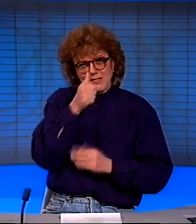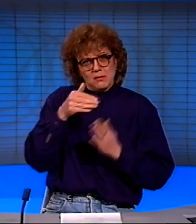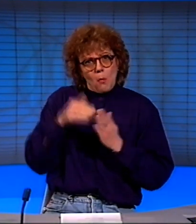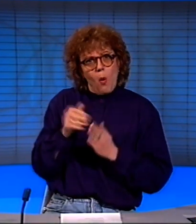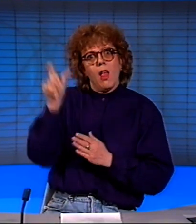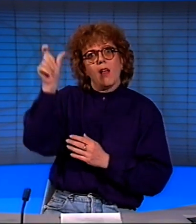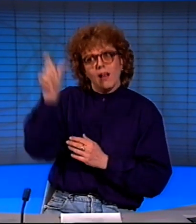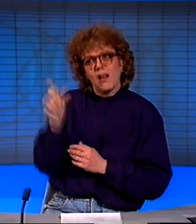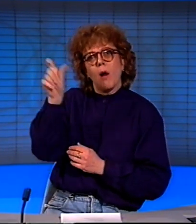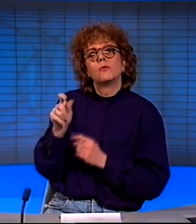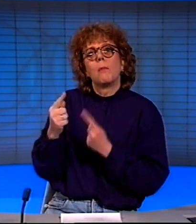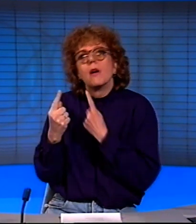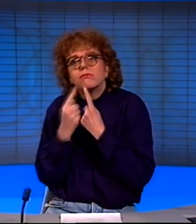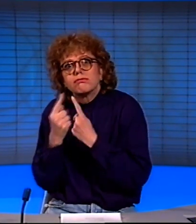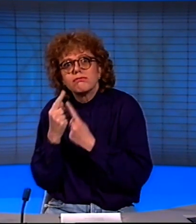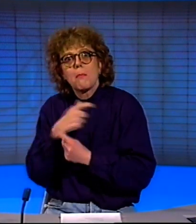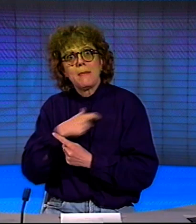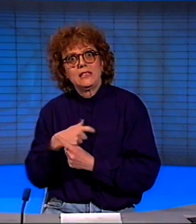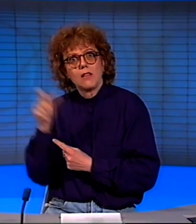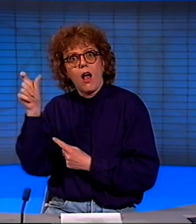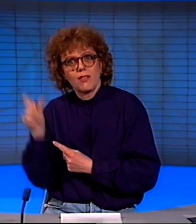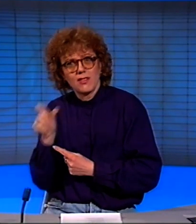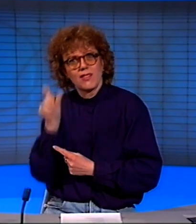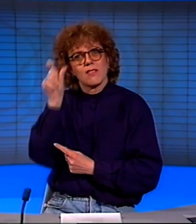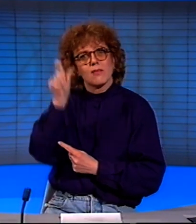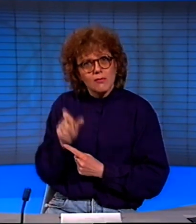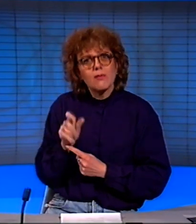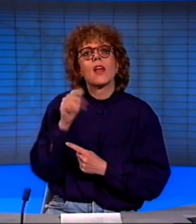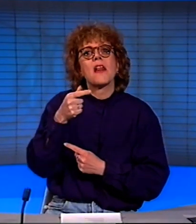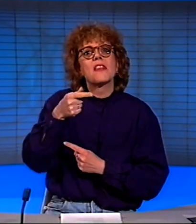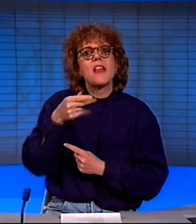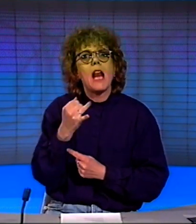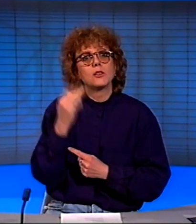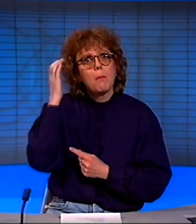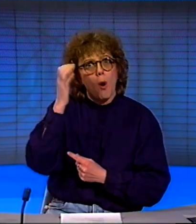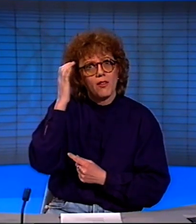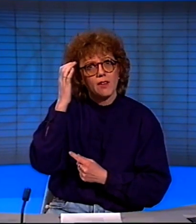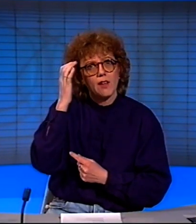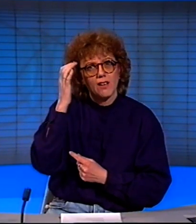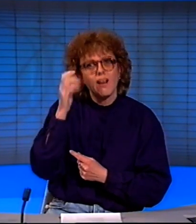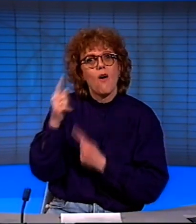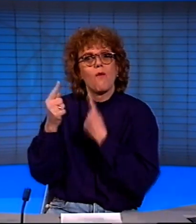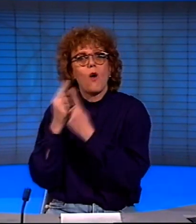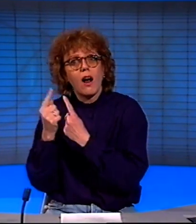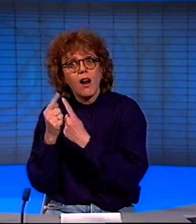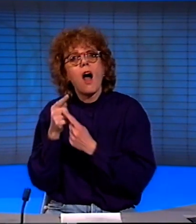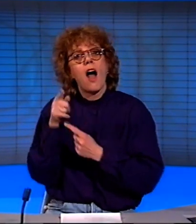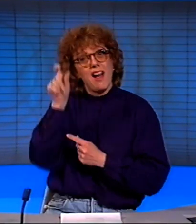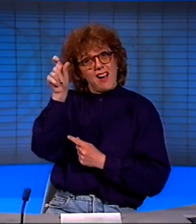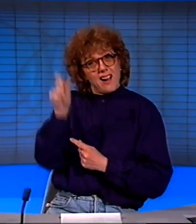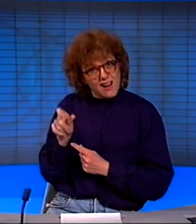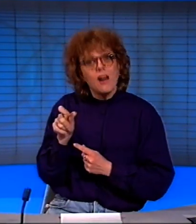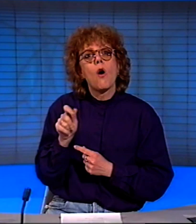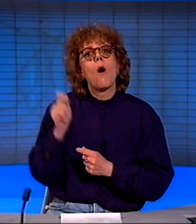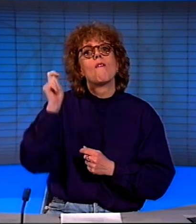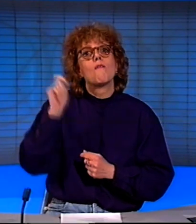Fiskerne er mest utilfreds på grund af forlismanden, Niels Bunde, som